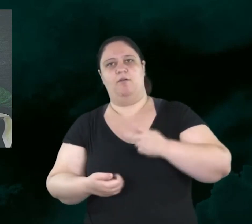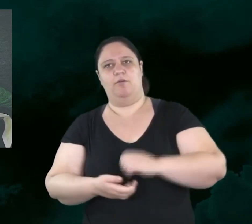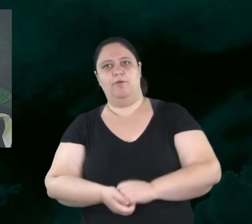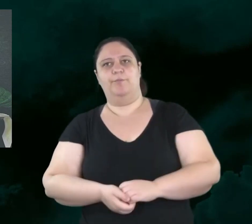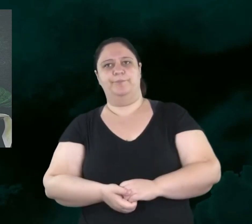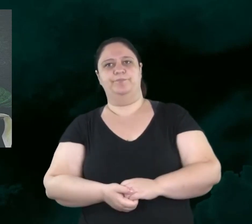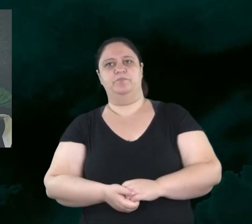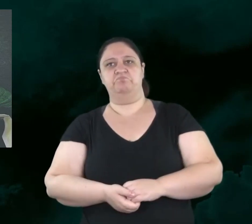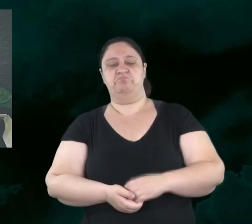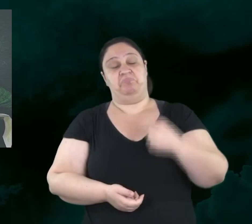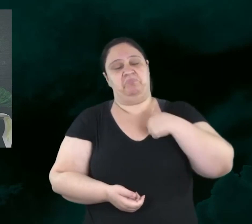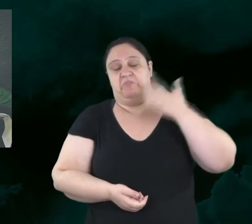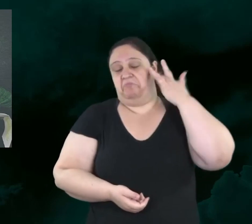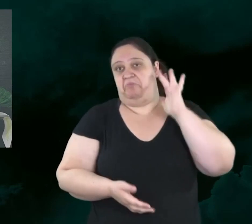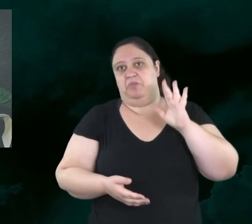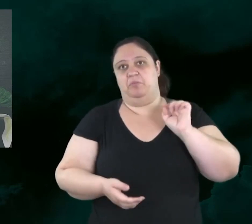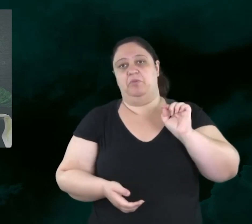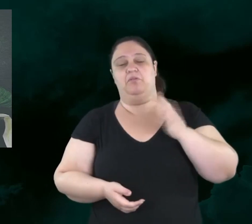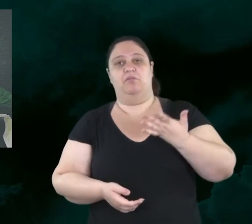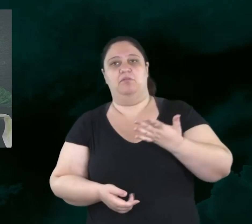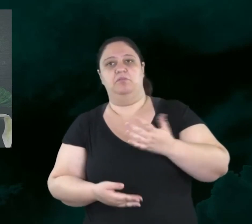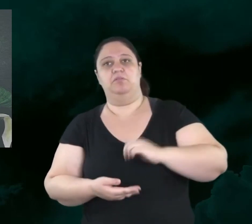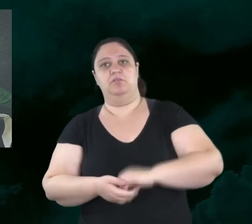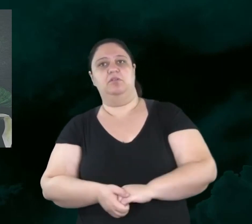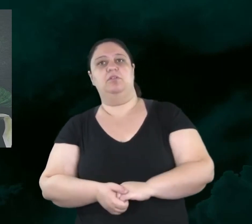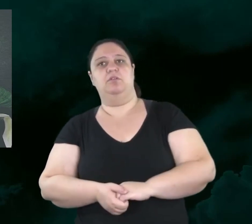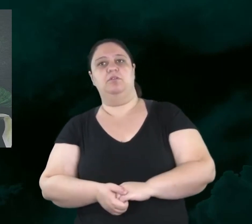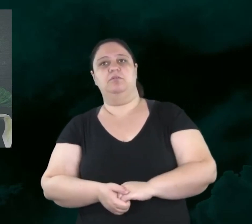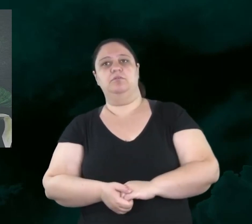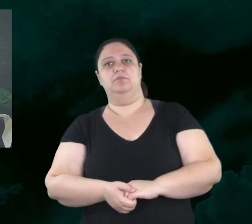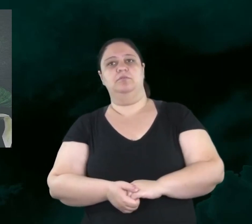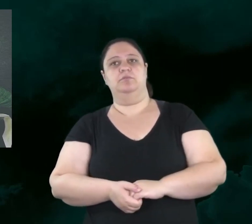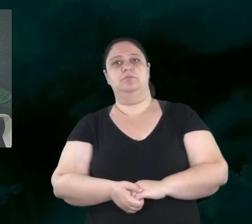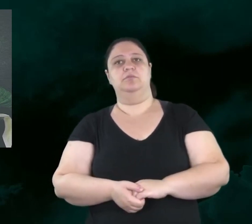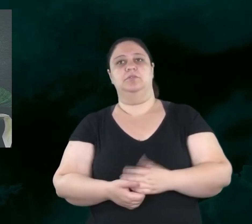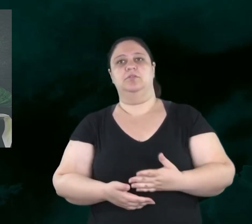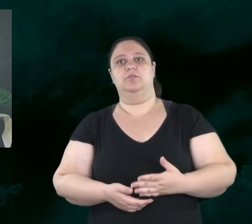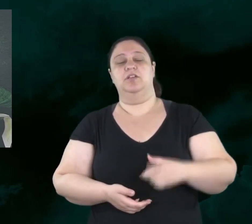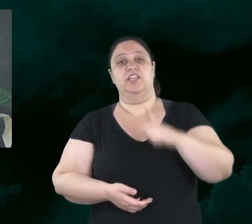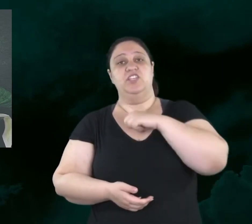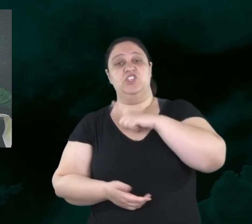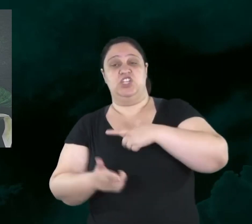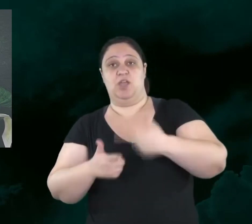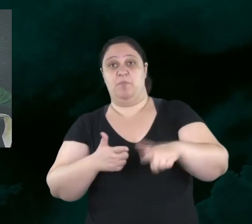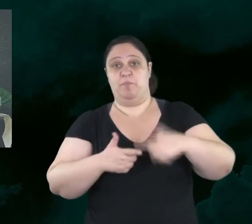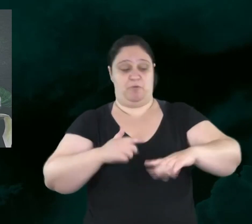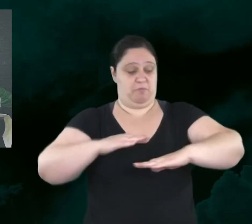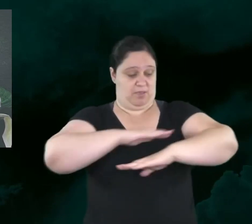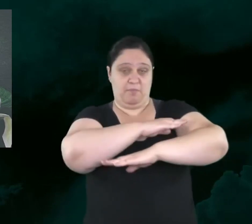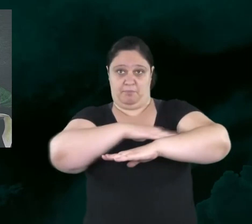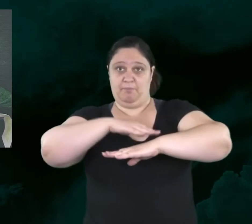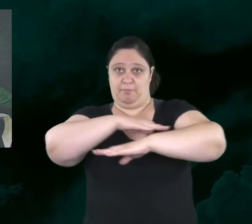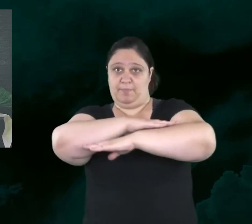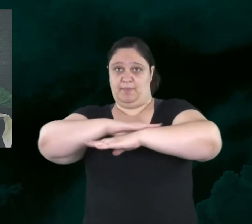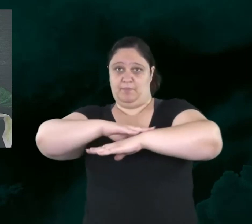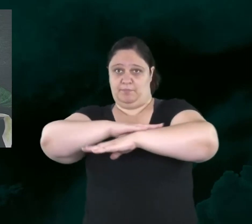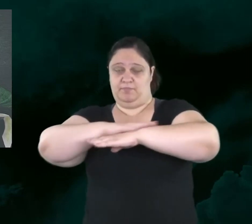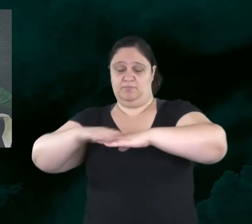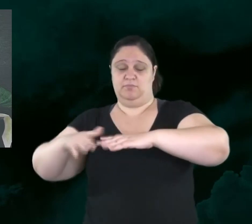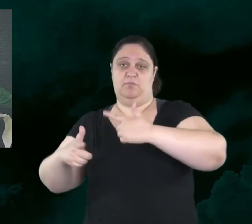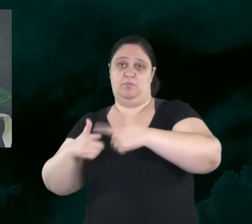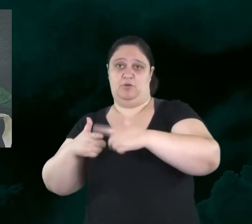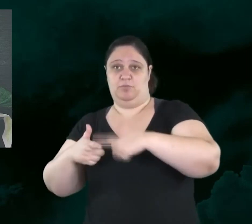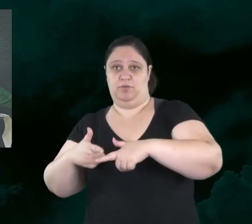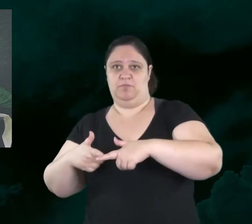o que aconteceu, informou algum impedimento na pista. Quer dizer, parece que um